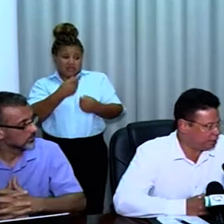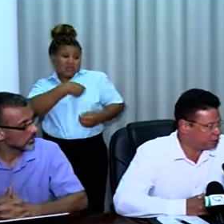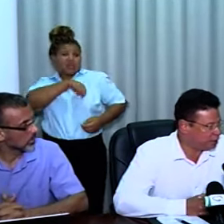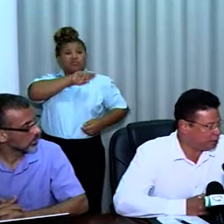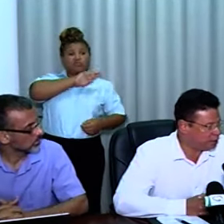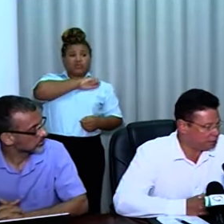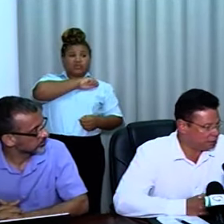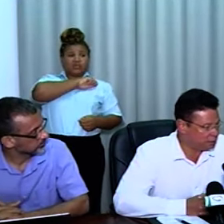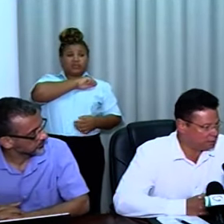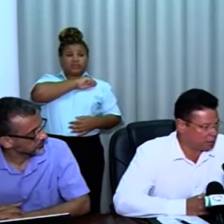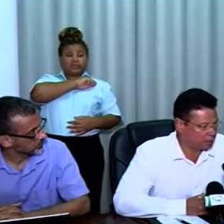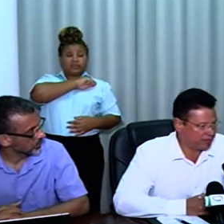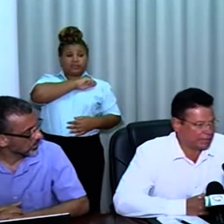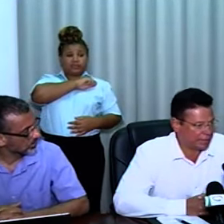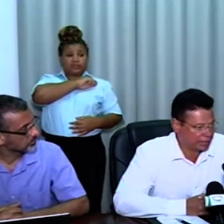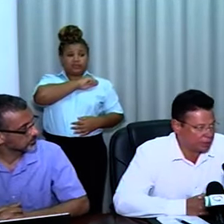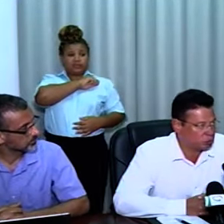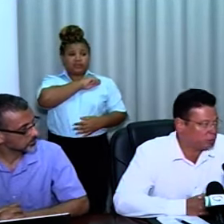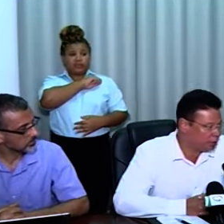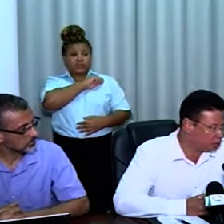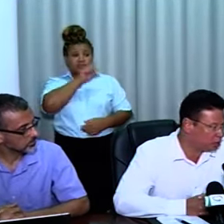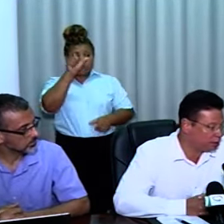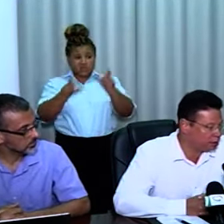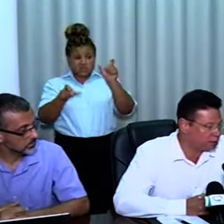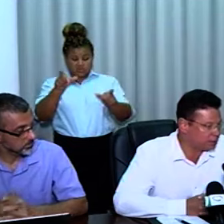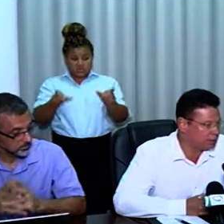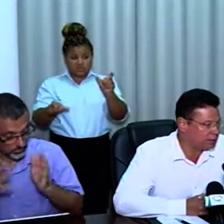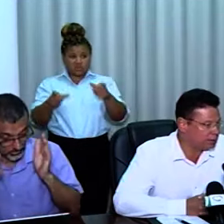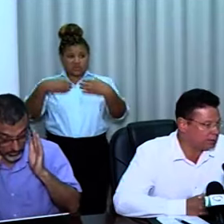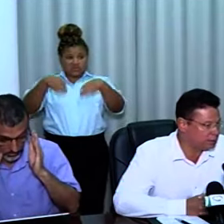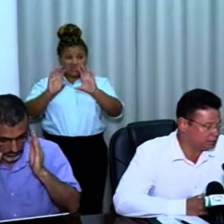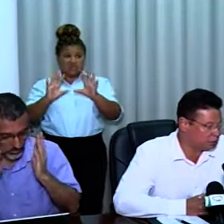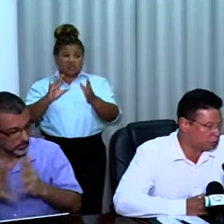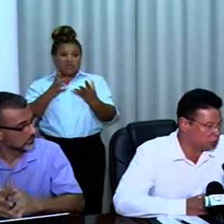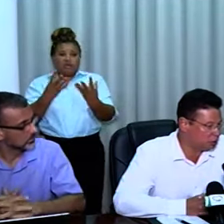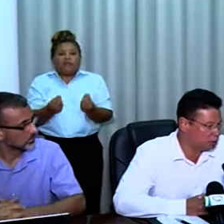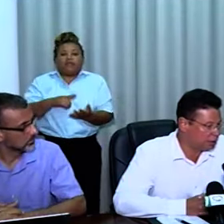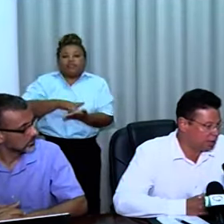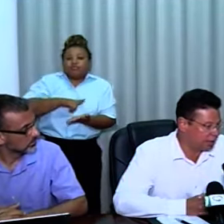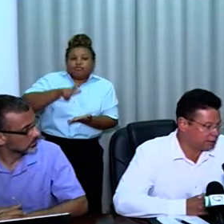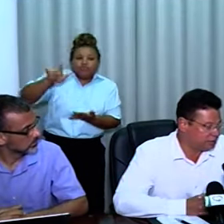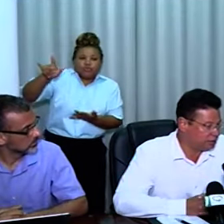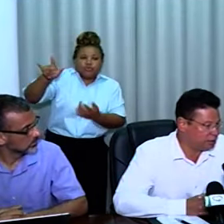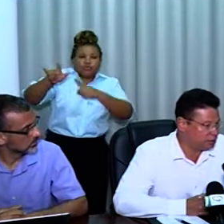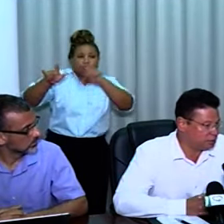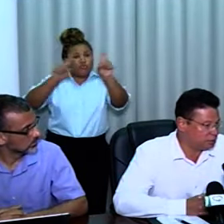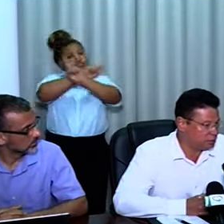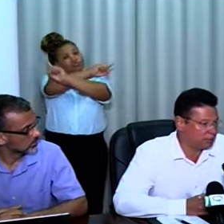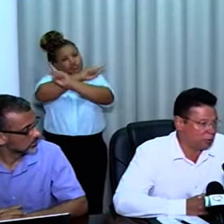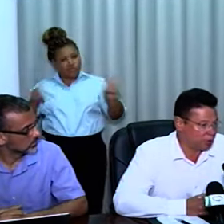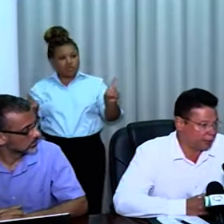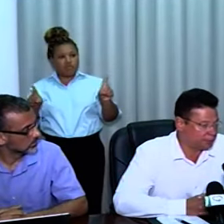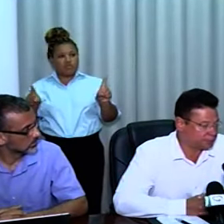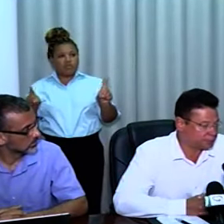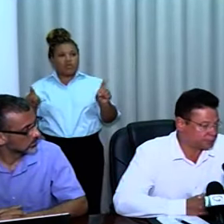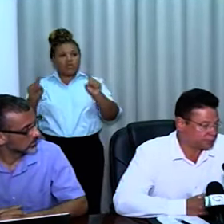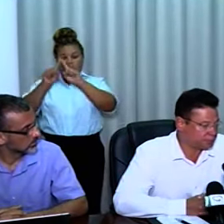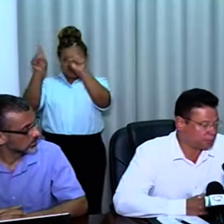prenons clé d'Espagne, ensemble avec l'Italie, avec les autres pays, qui ont une transmission active et il y a un